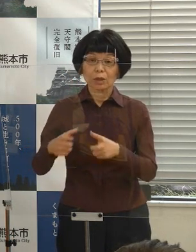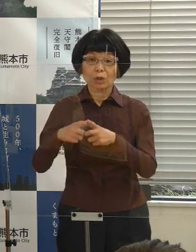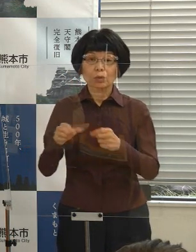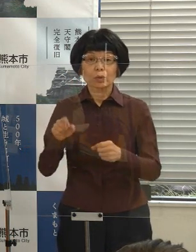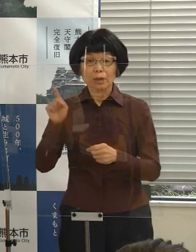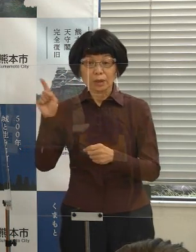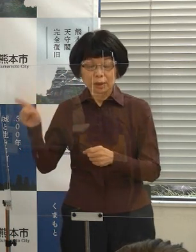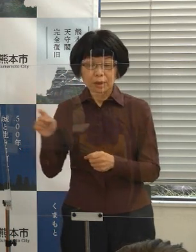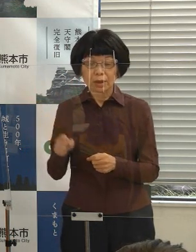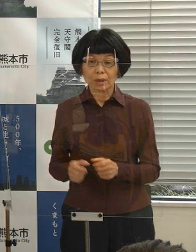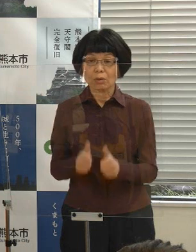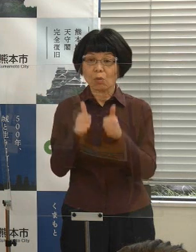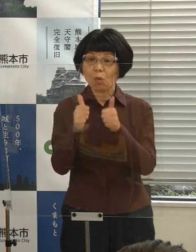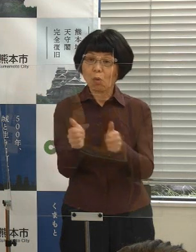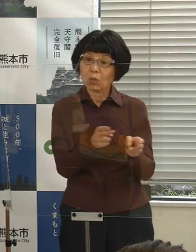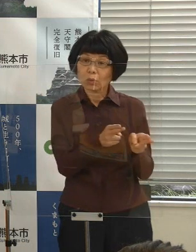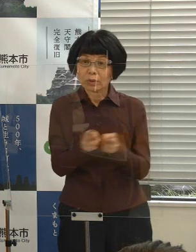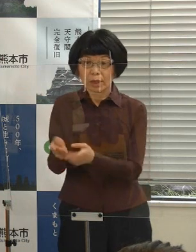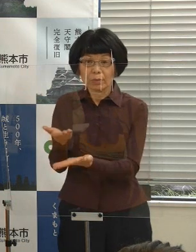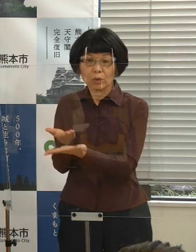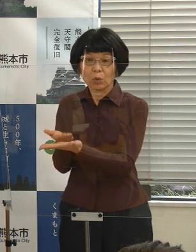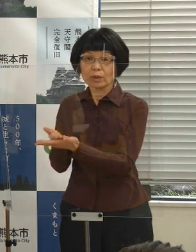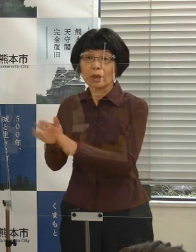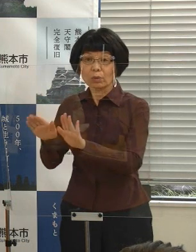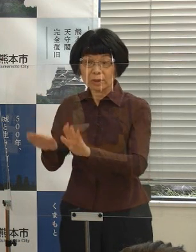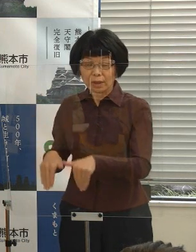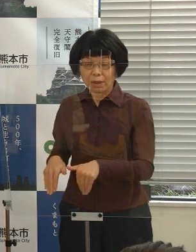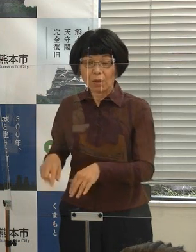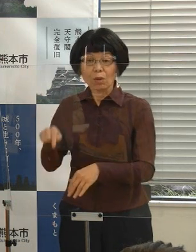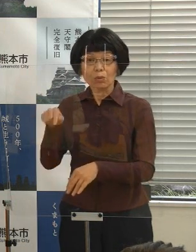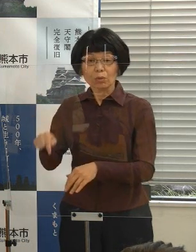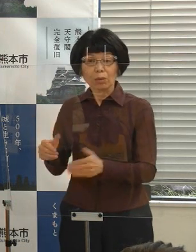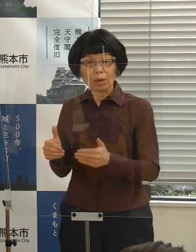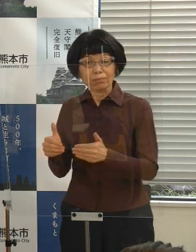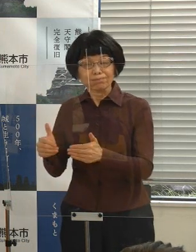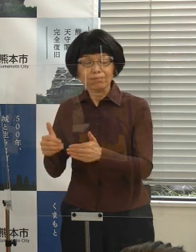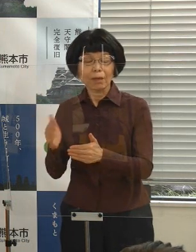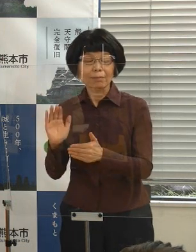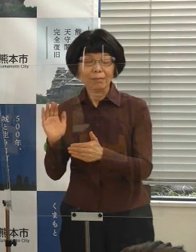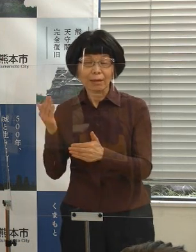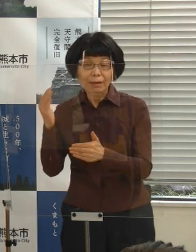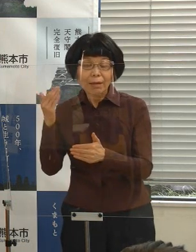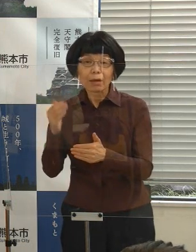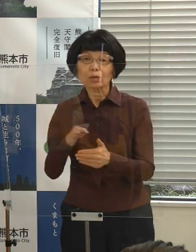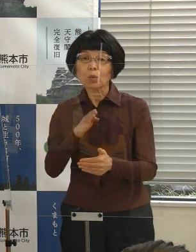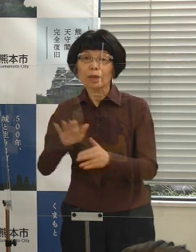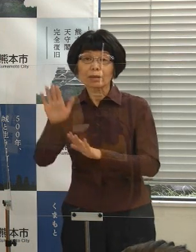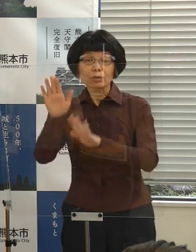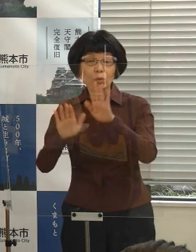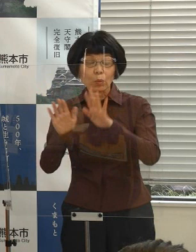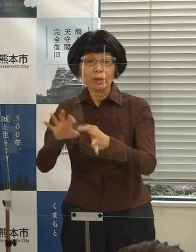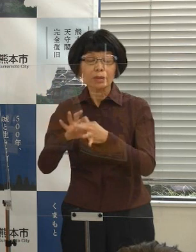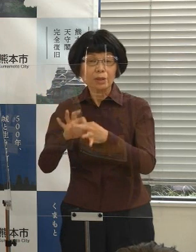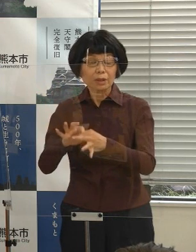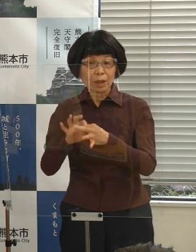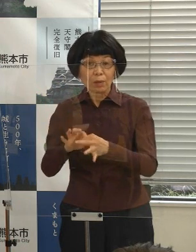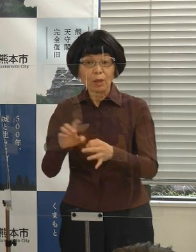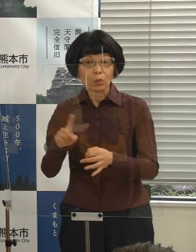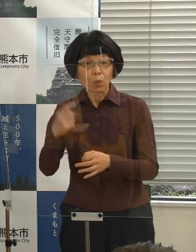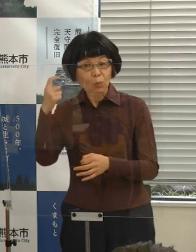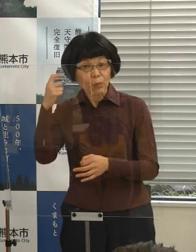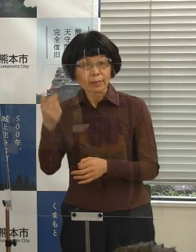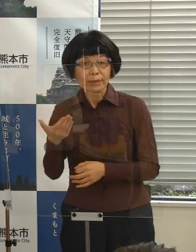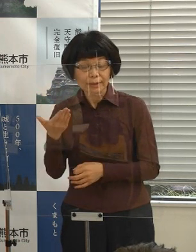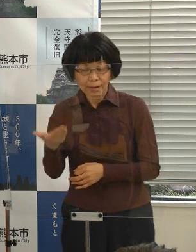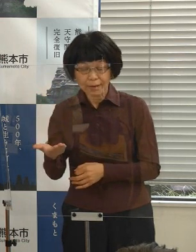請されてきていますけれども、なかなかこれが進んでいないという現状についてはどのように感じていますか。 はい、